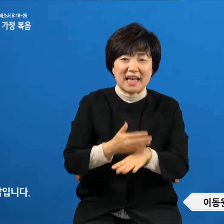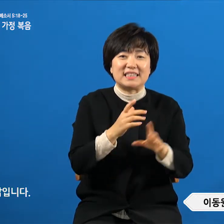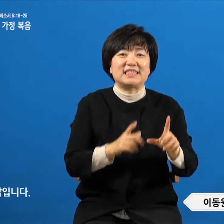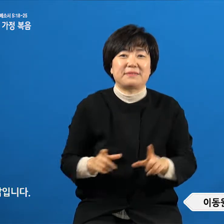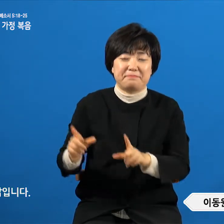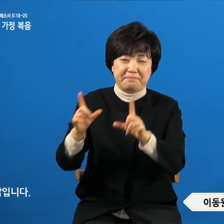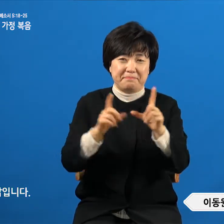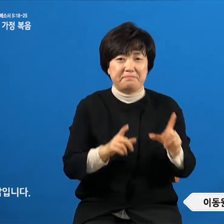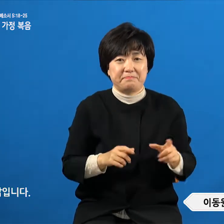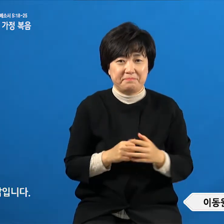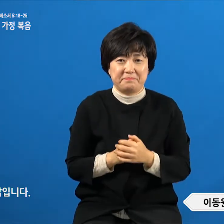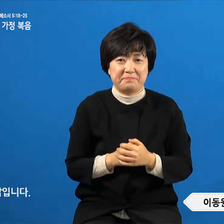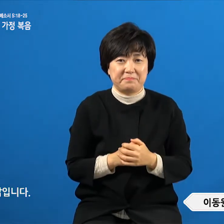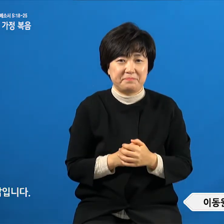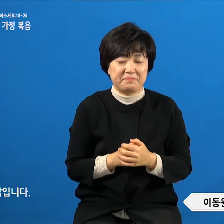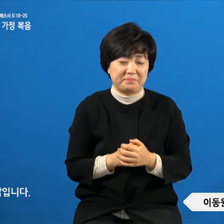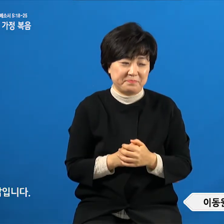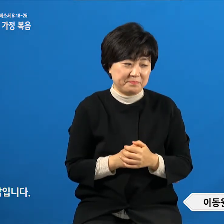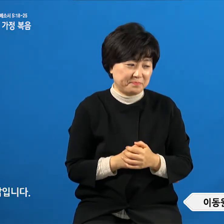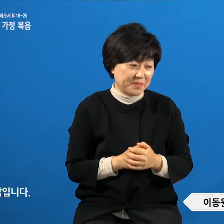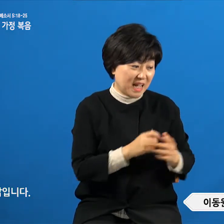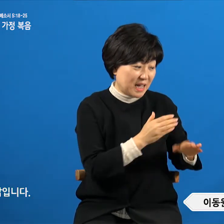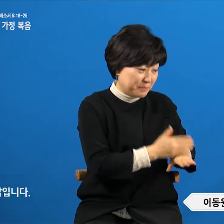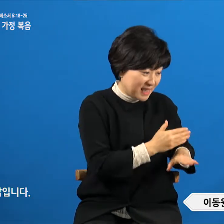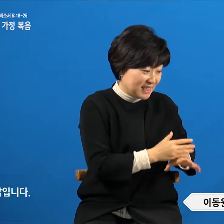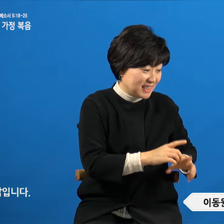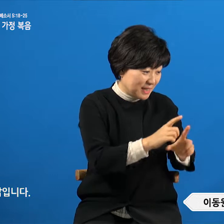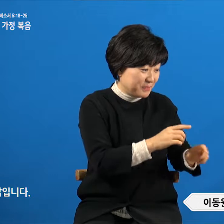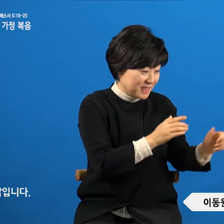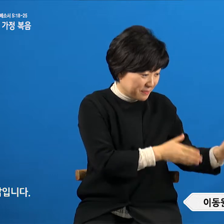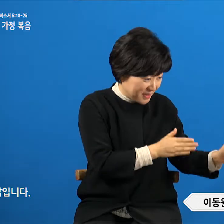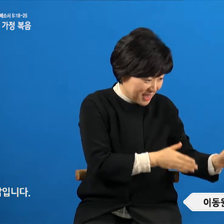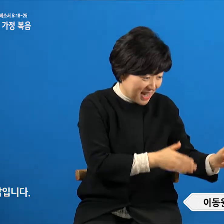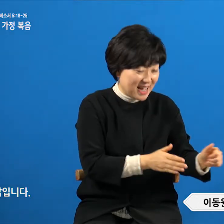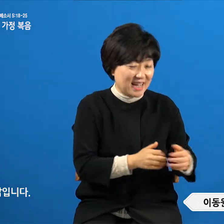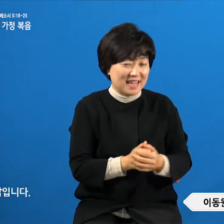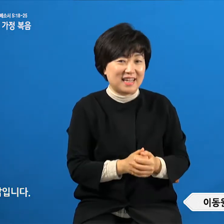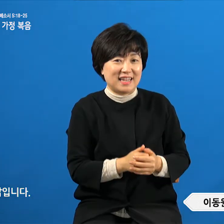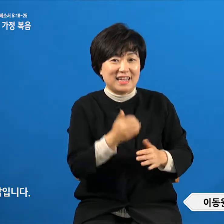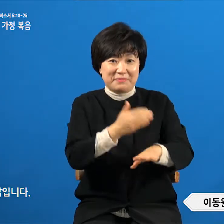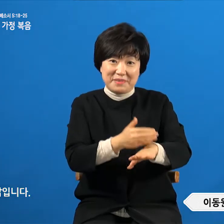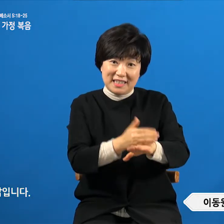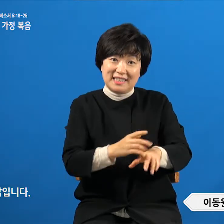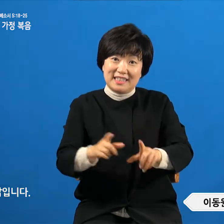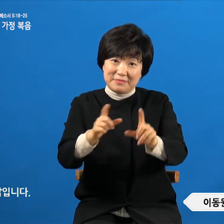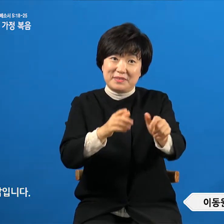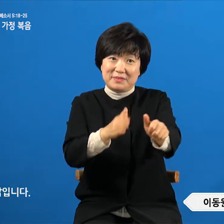감사하는 삶입니다. 자, 옆에 있는 분들에게 감사하는 삶을 사십시다. 시작.